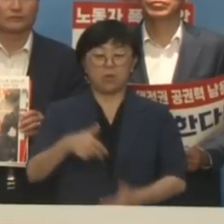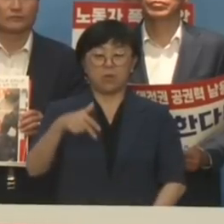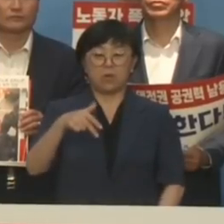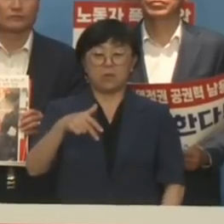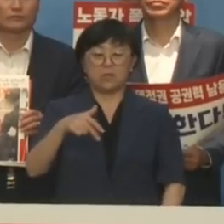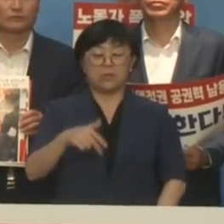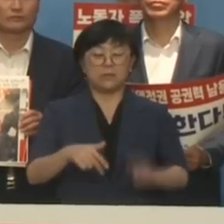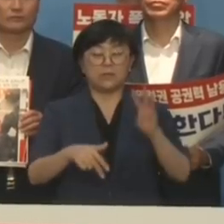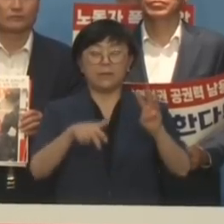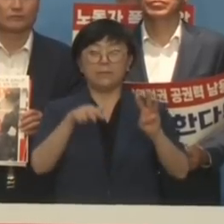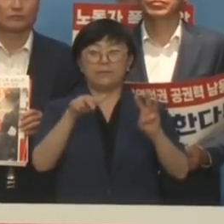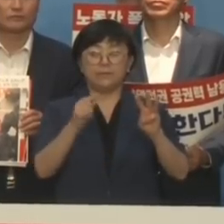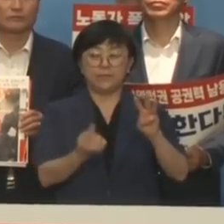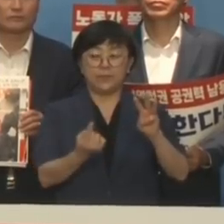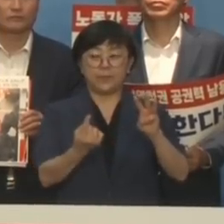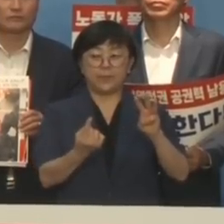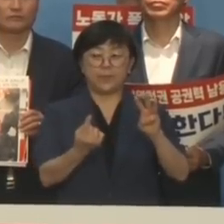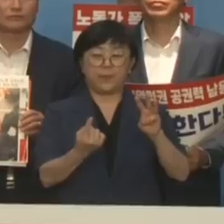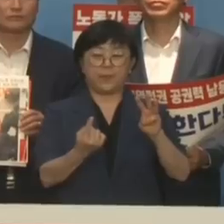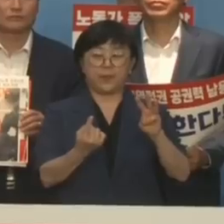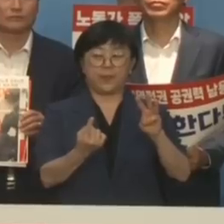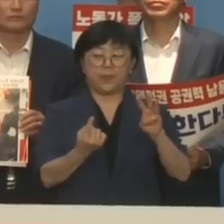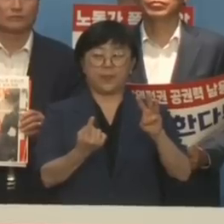집시법 3조에는